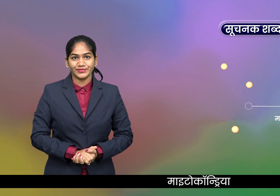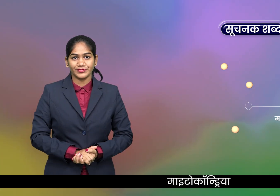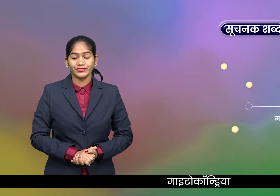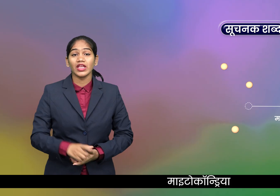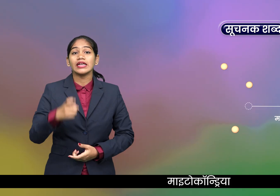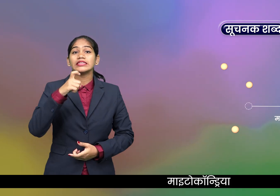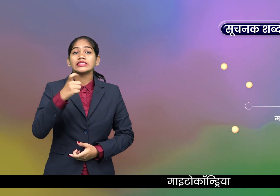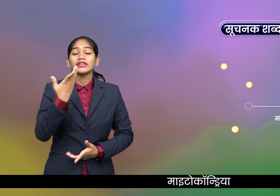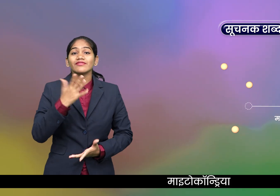माइटोकॉन्ड्रिया,